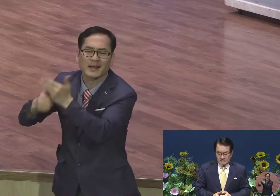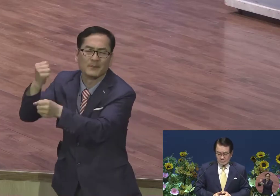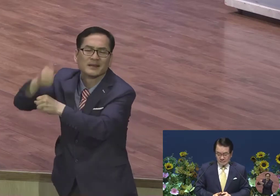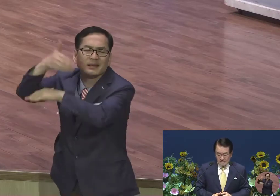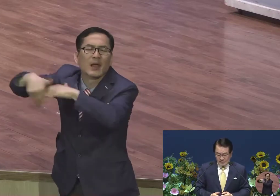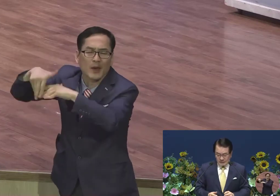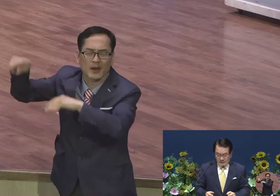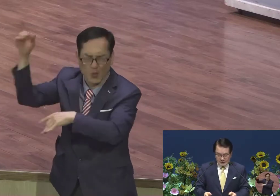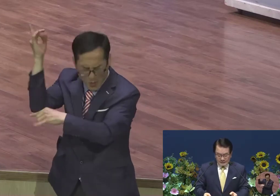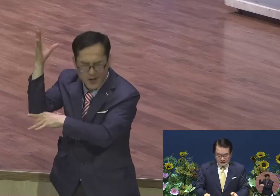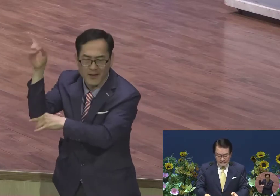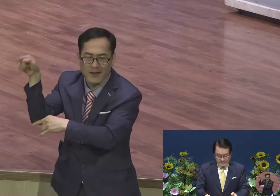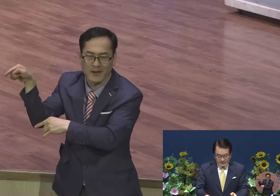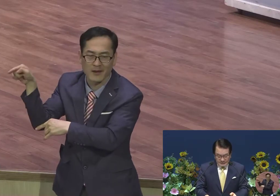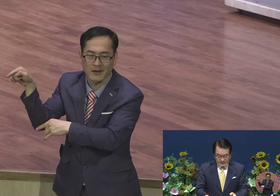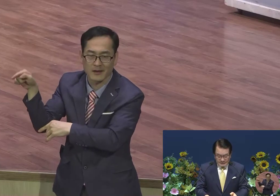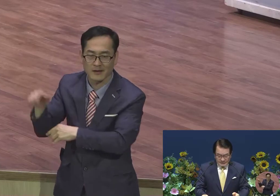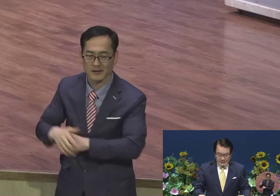있어요.